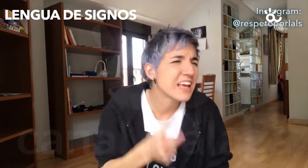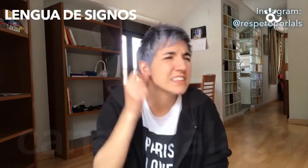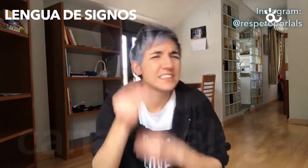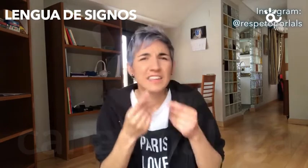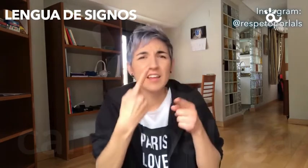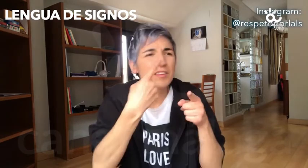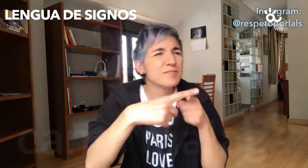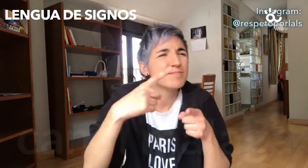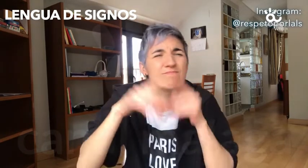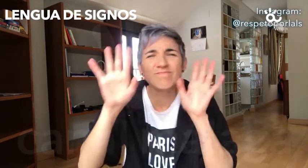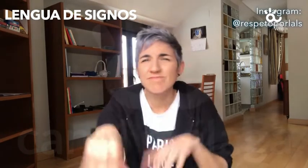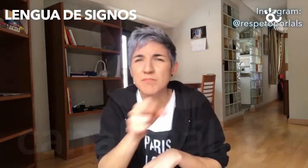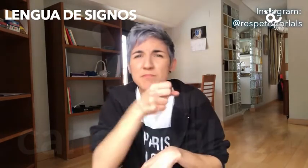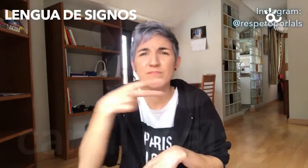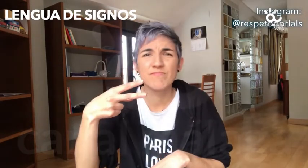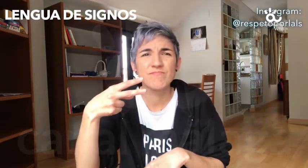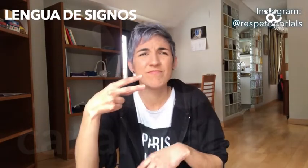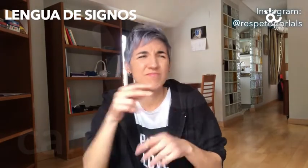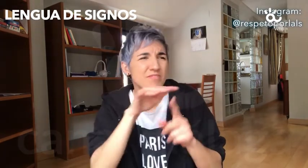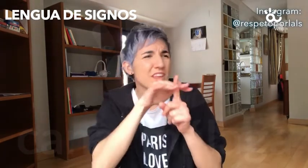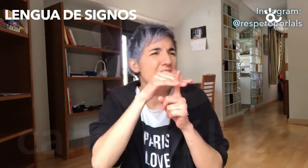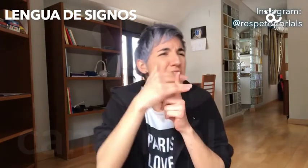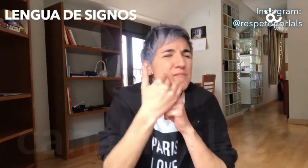porque siempre haces algo por